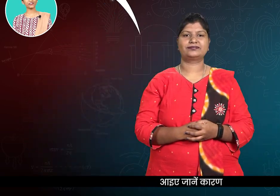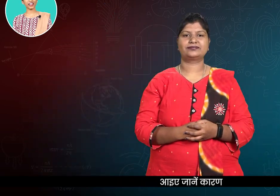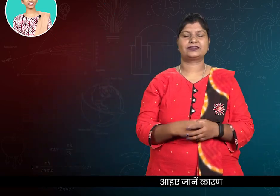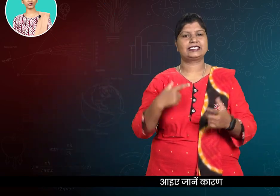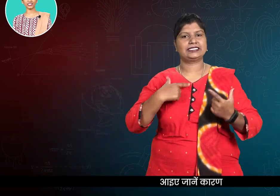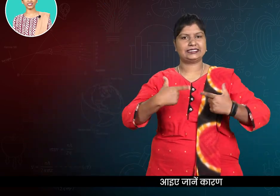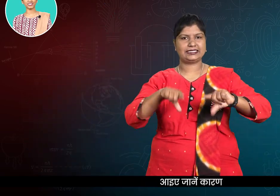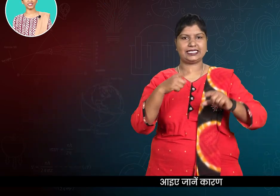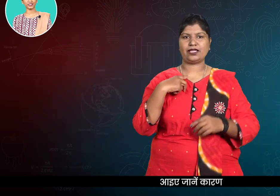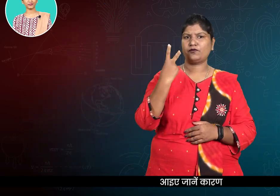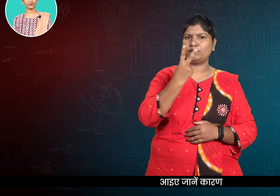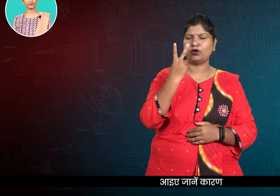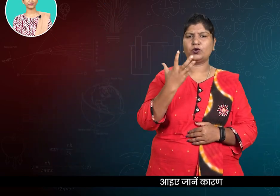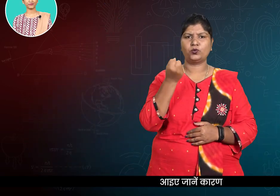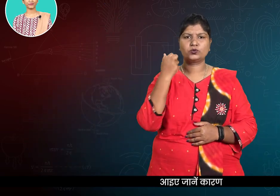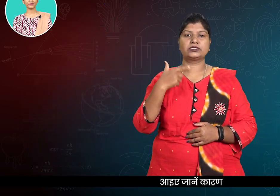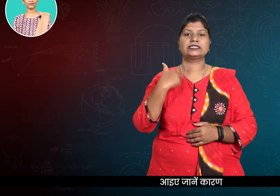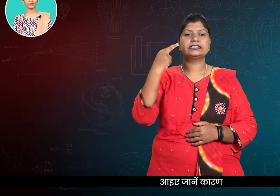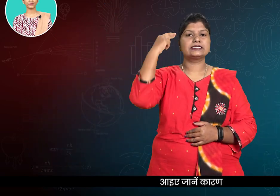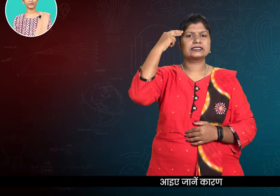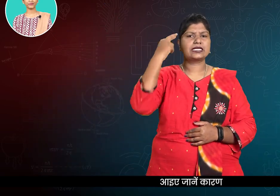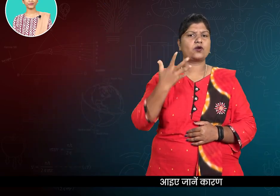आये जाने इसके कारण